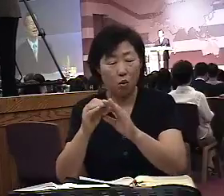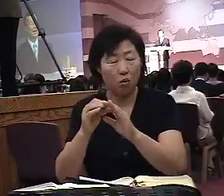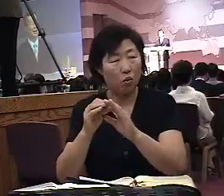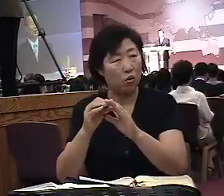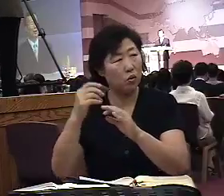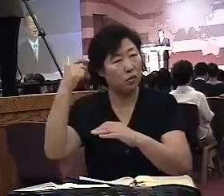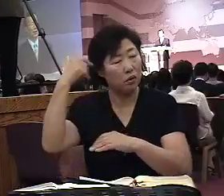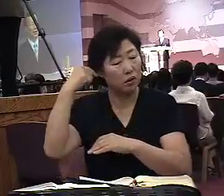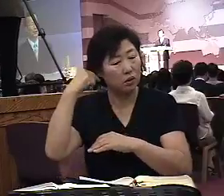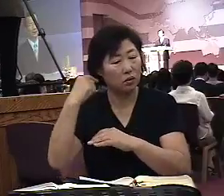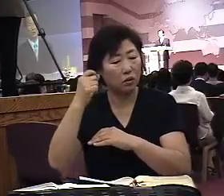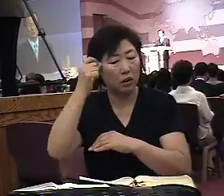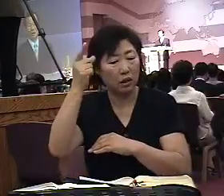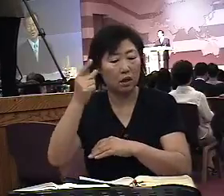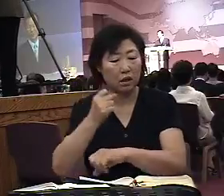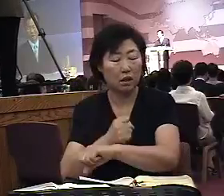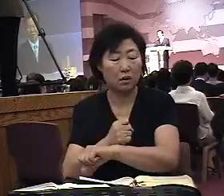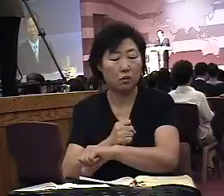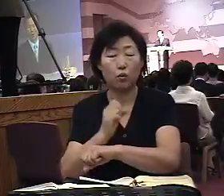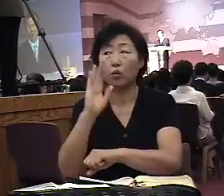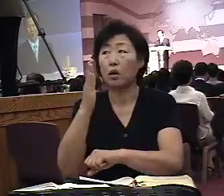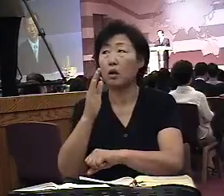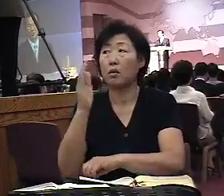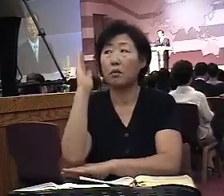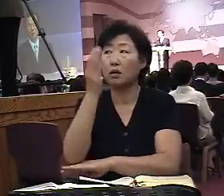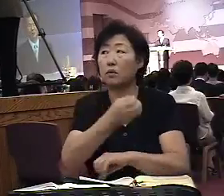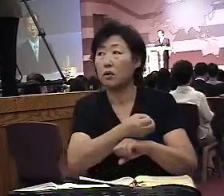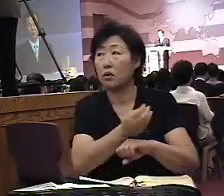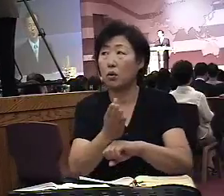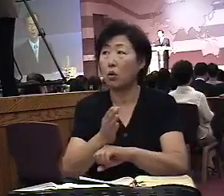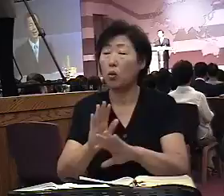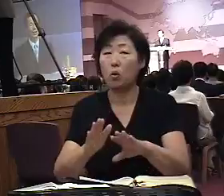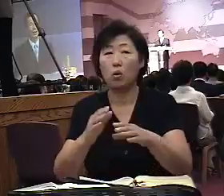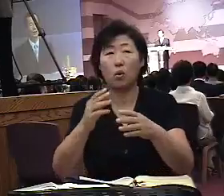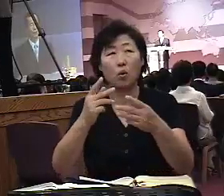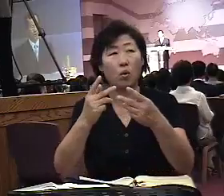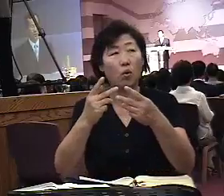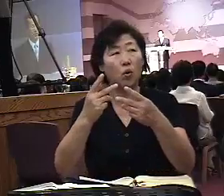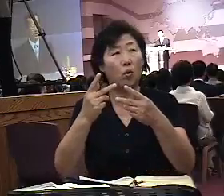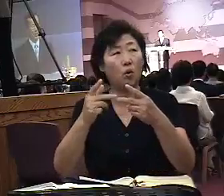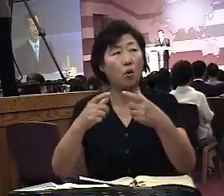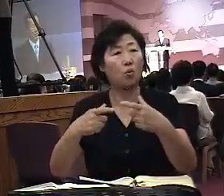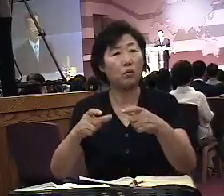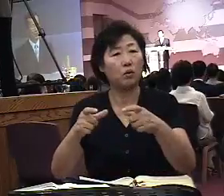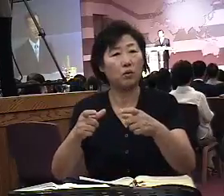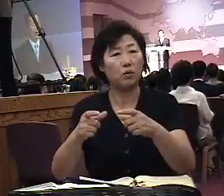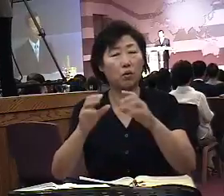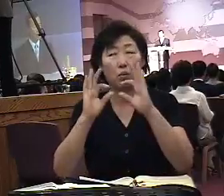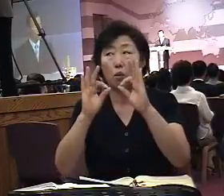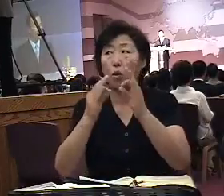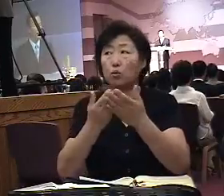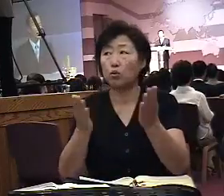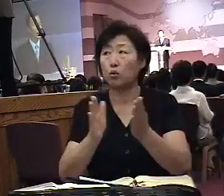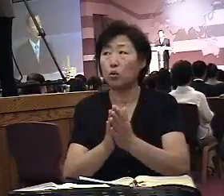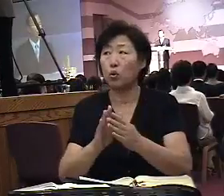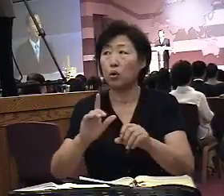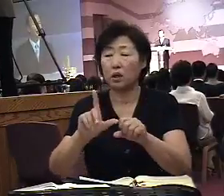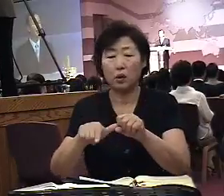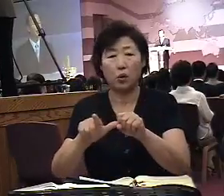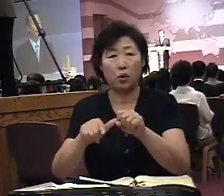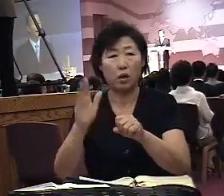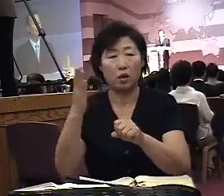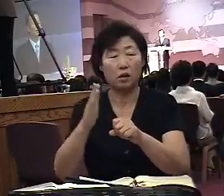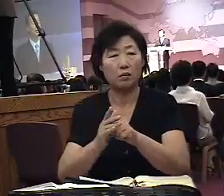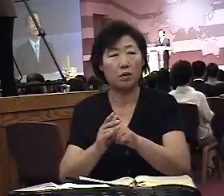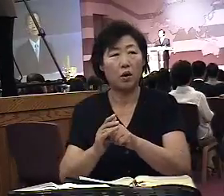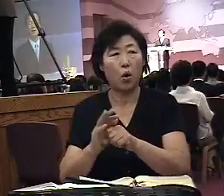느끼고 또한 깨닫게 된 것을 말씀으로 전했고요. 또한 찍어온 비디오도 보여드렸으니까 여러분 기회가 되시면